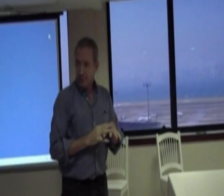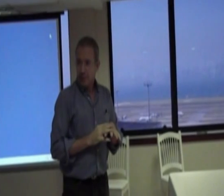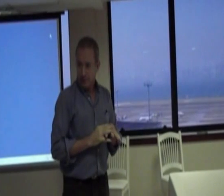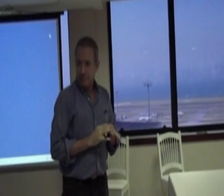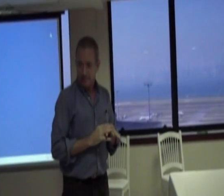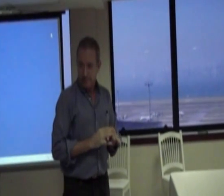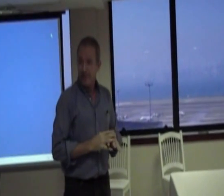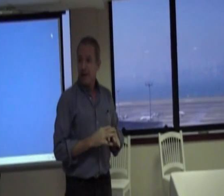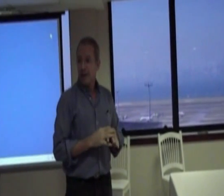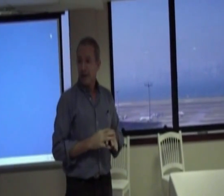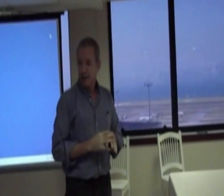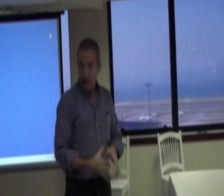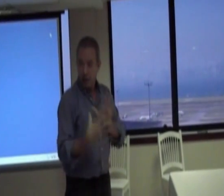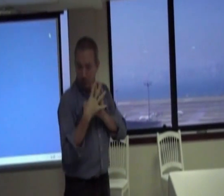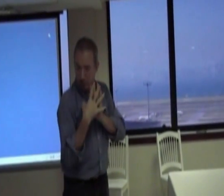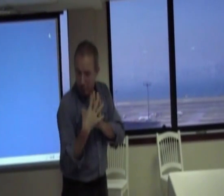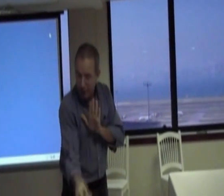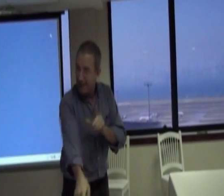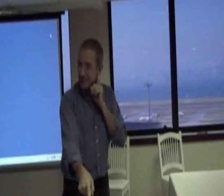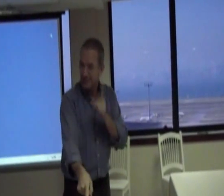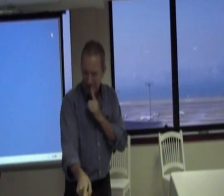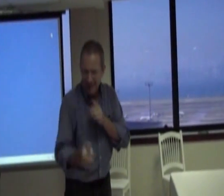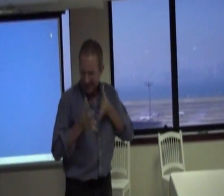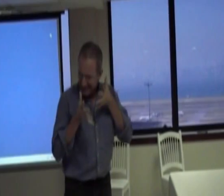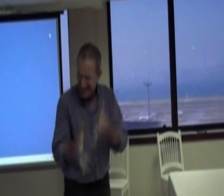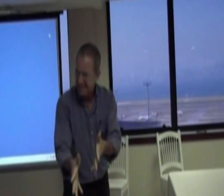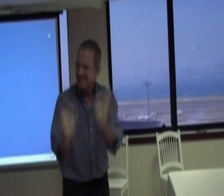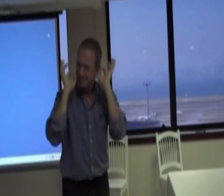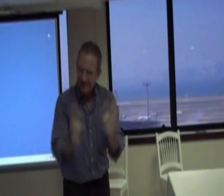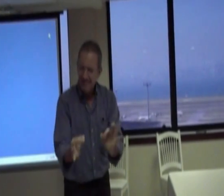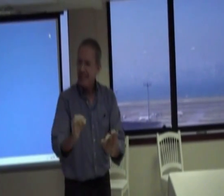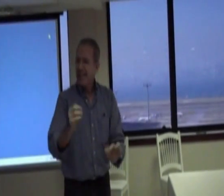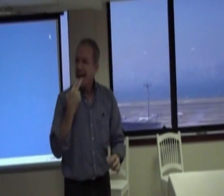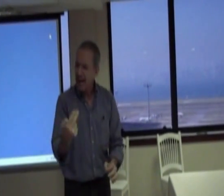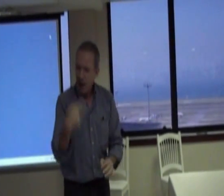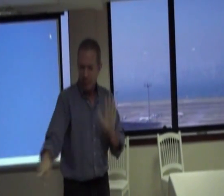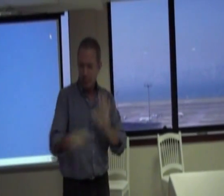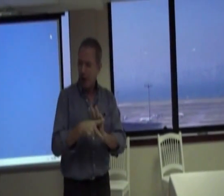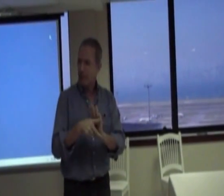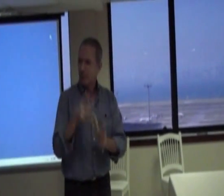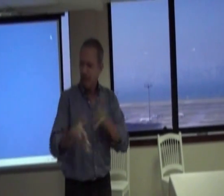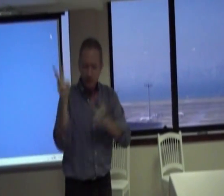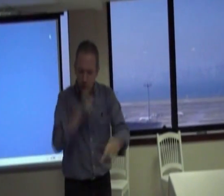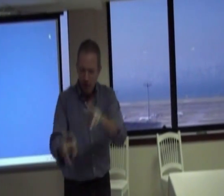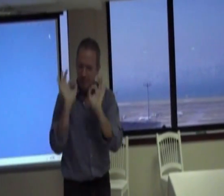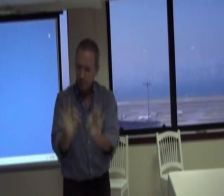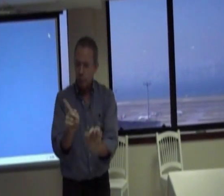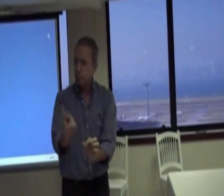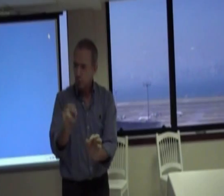sangue, né, azul para se transmitir para eles. É um modelo de surdo que eu quero passar para o meu filho em relação à sua língua e